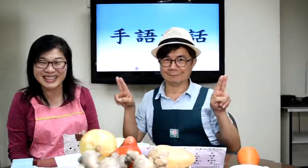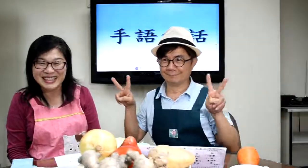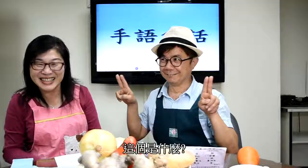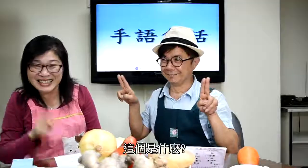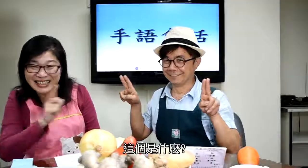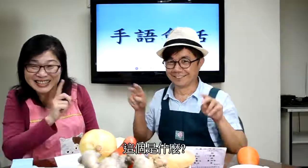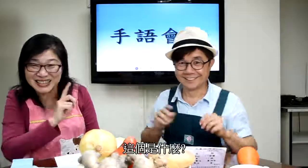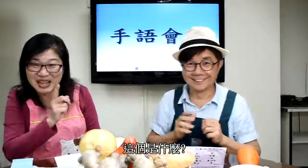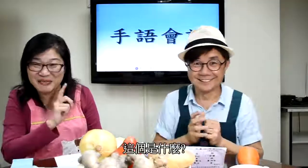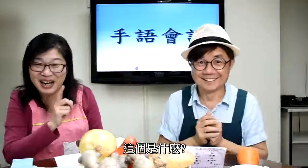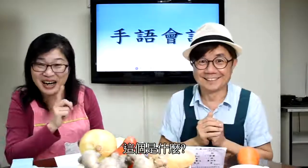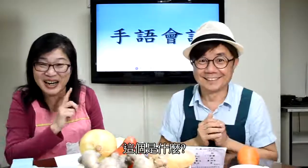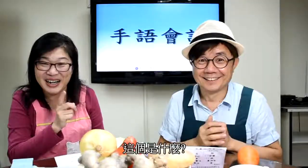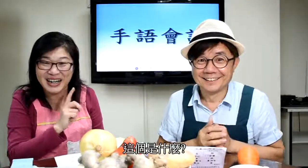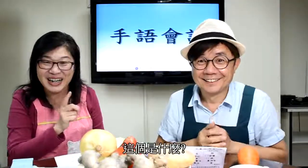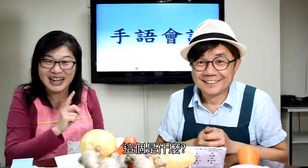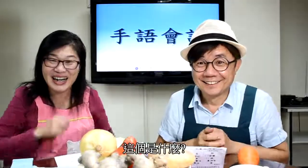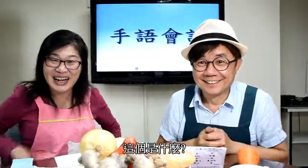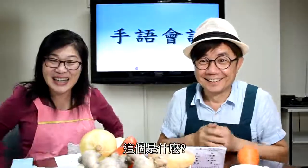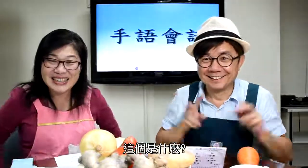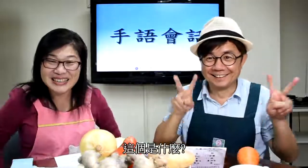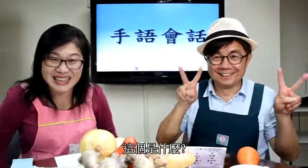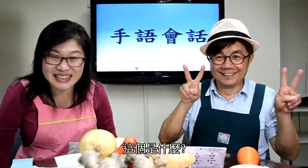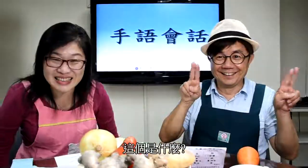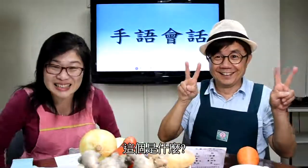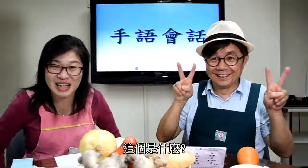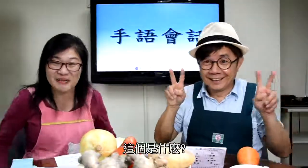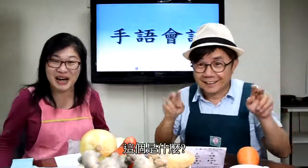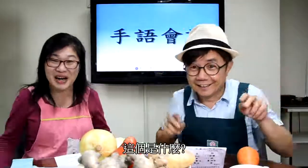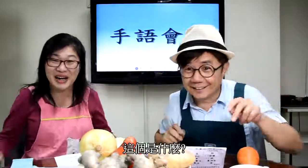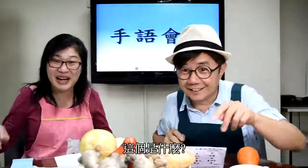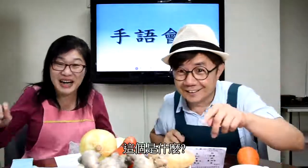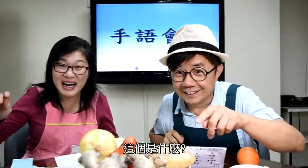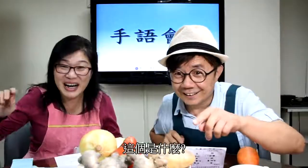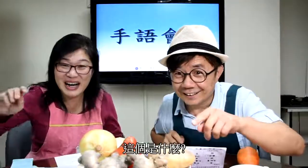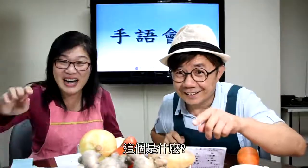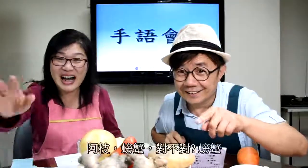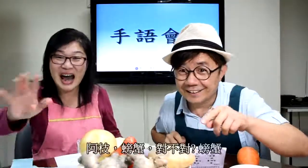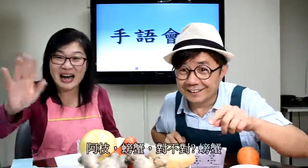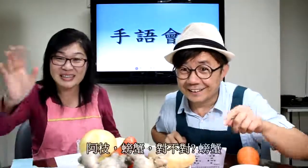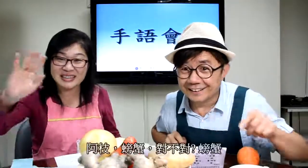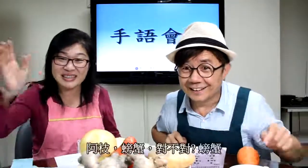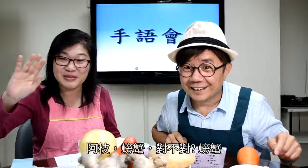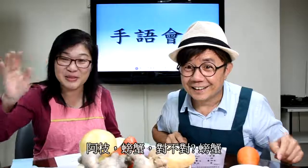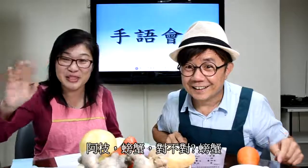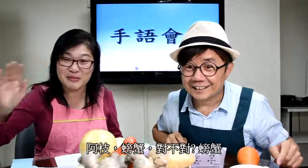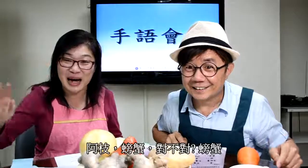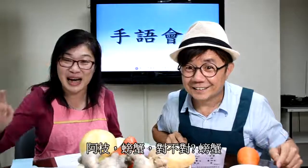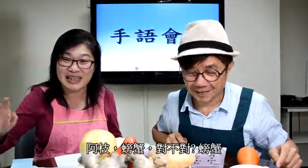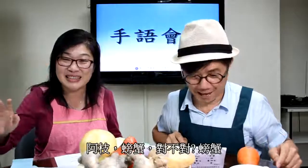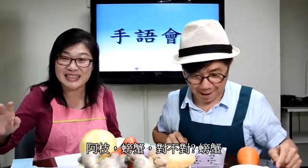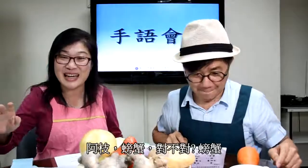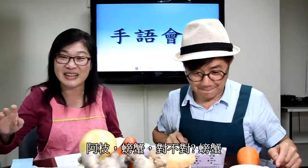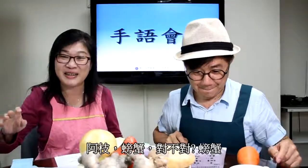这个是什么？这个是什么？阿芝是不是螃蟹，对不